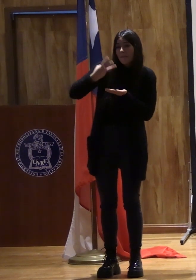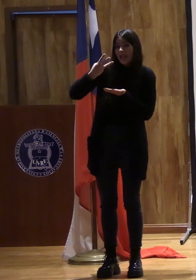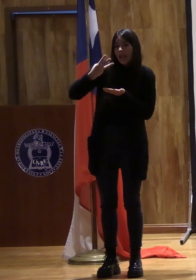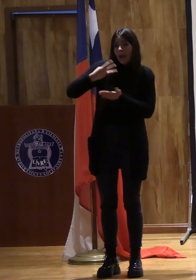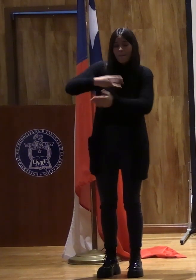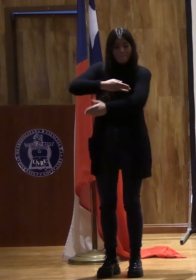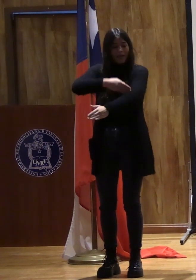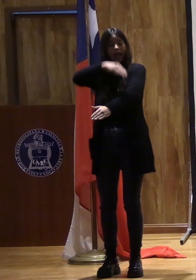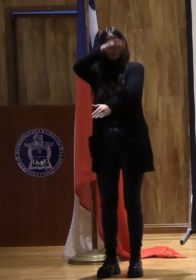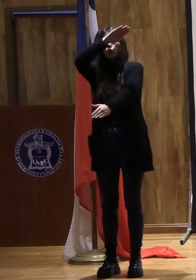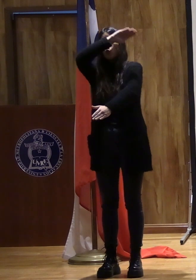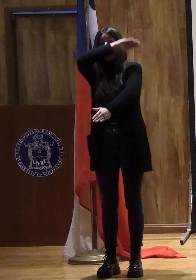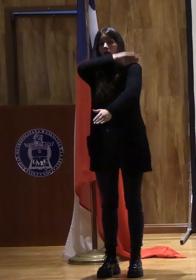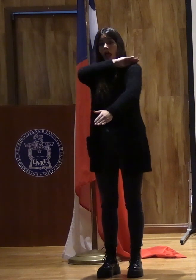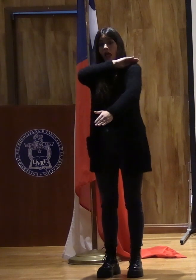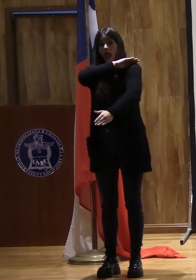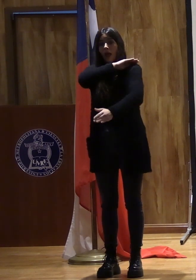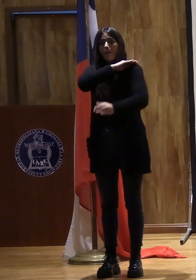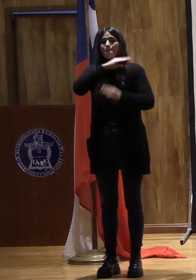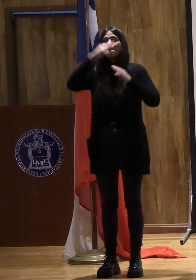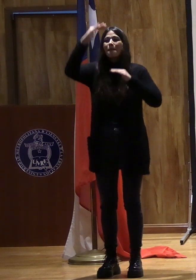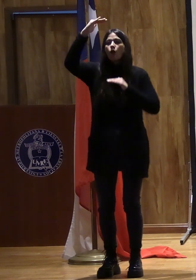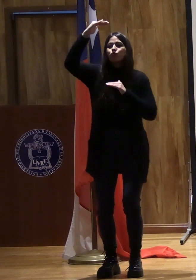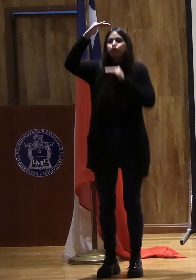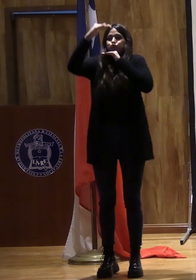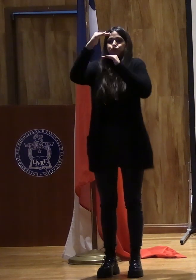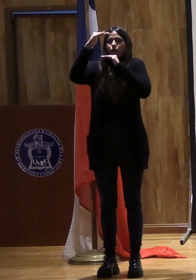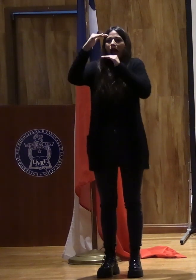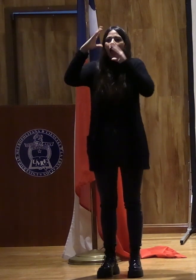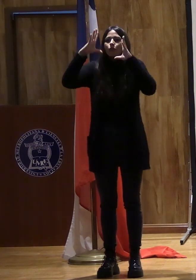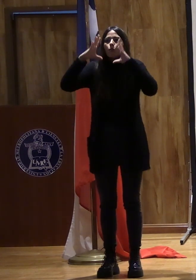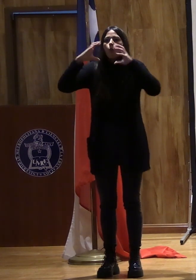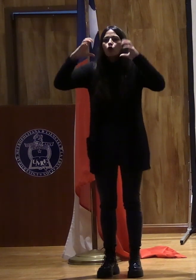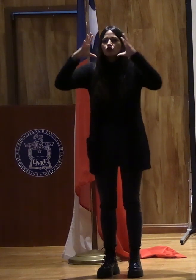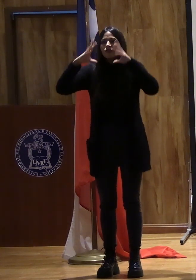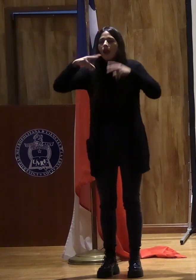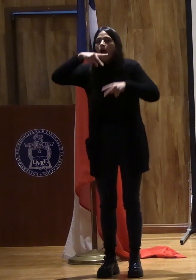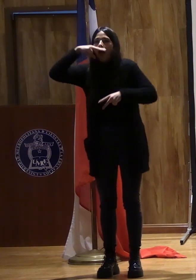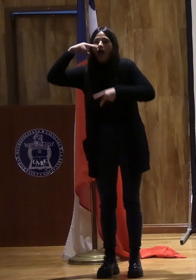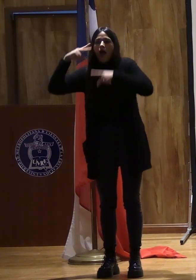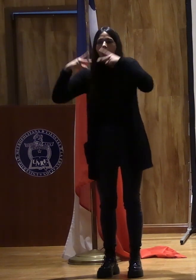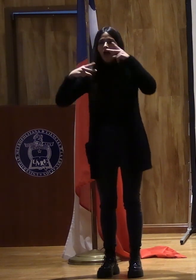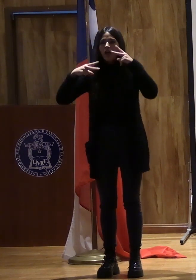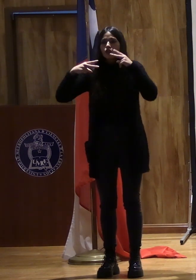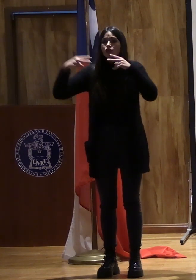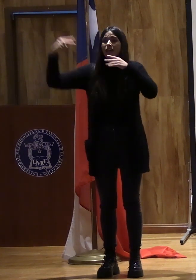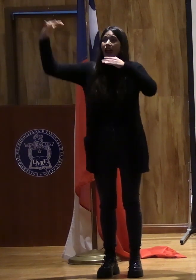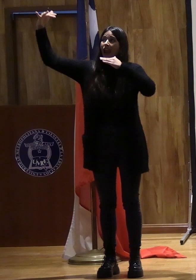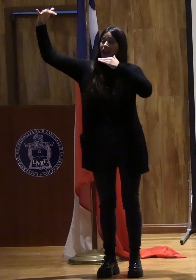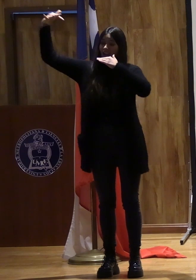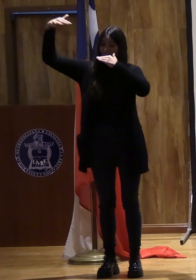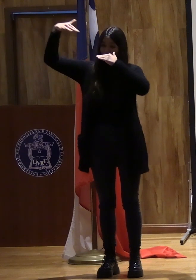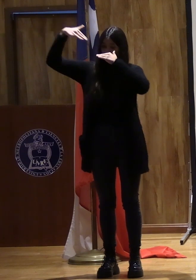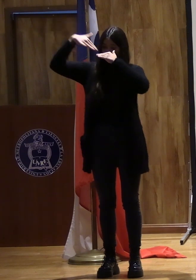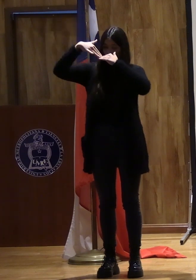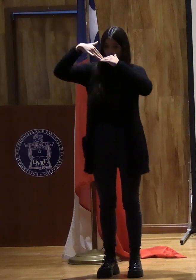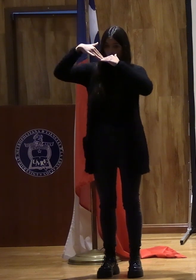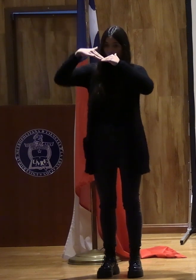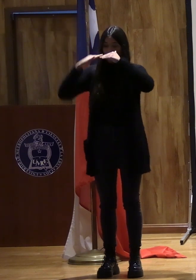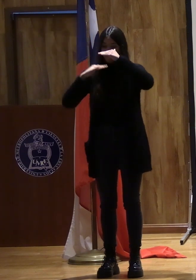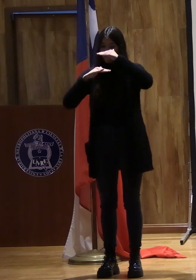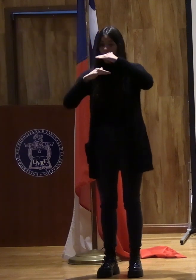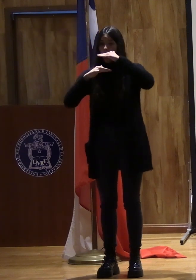altura, queda menos atmósfera. Entonces, la radiación que pasa esa menos